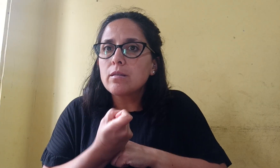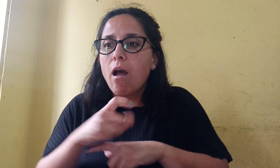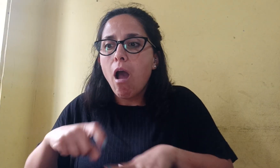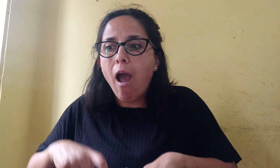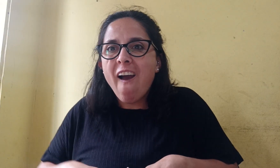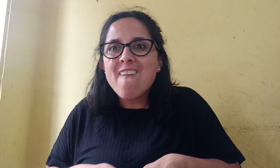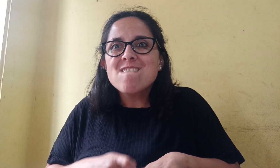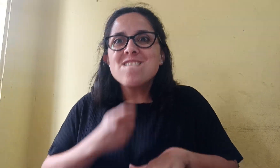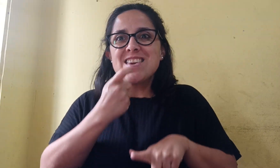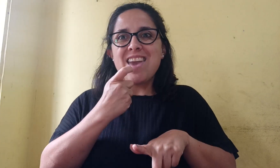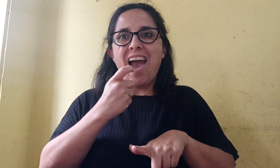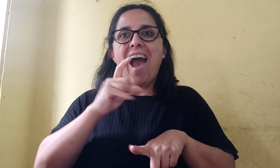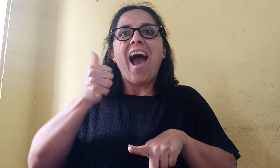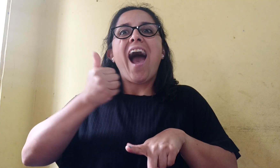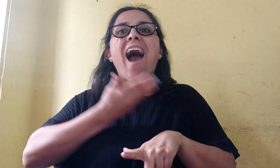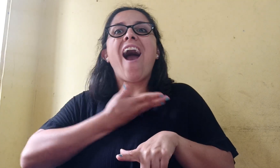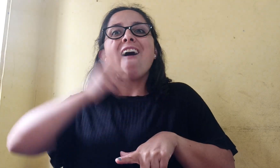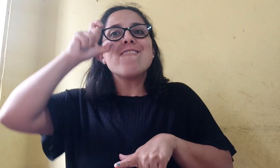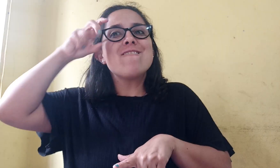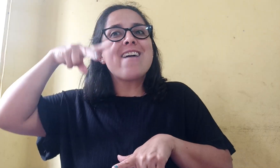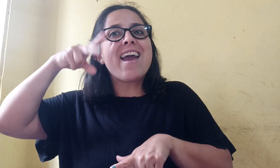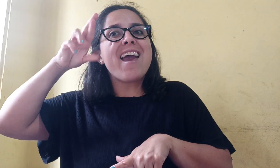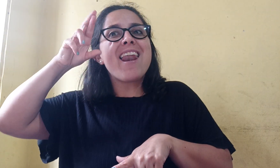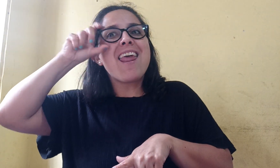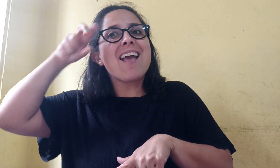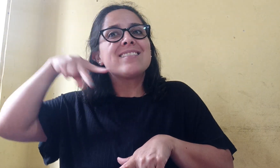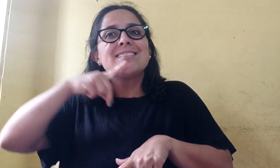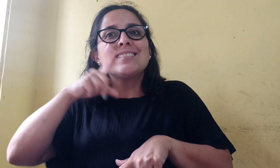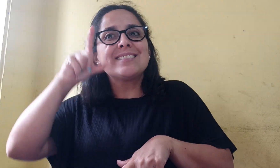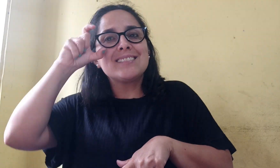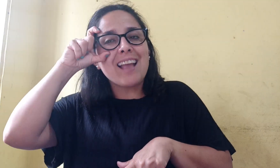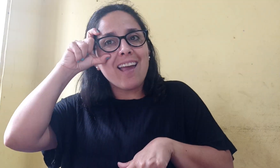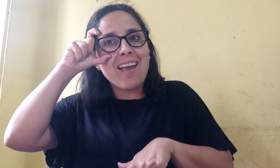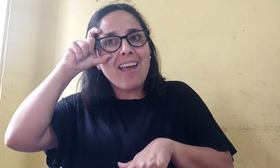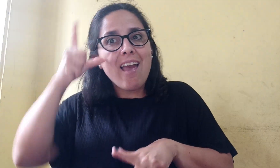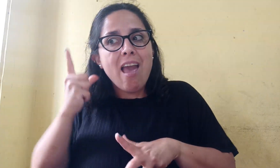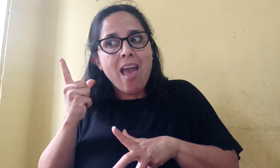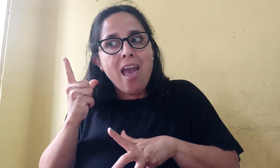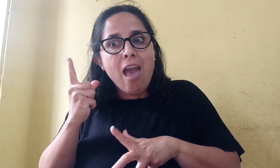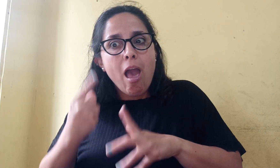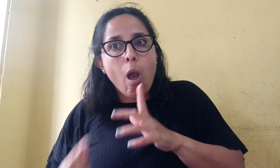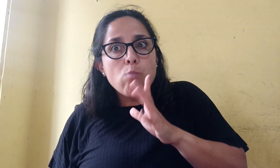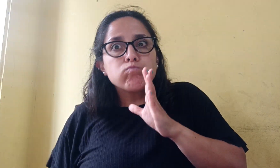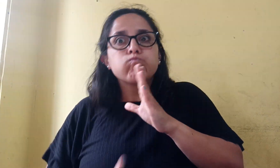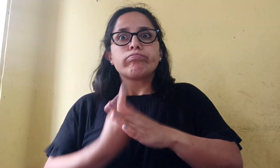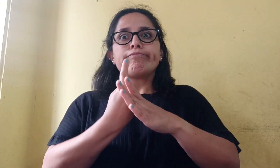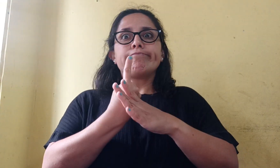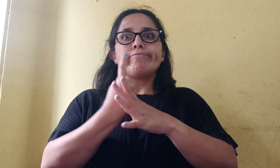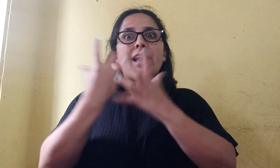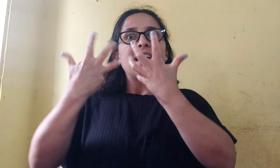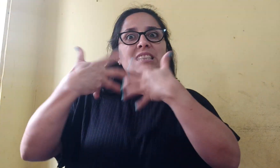llama aferente hacia el sistema nervioso central, llevando esa información, ¿sí? Por